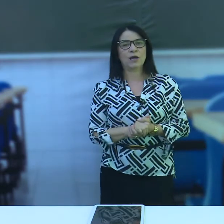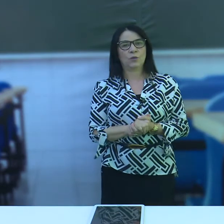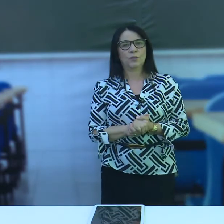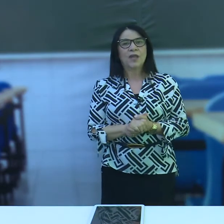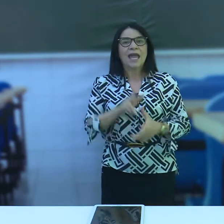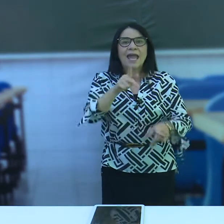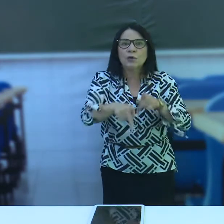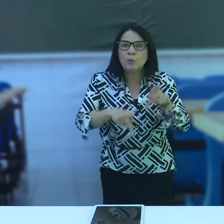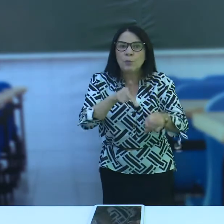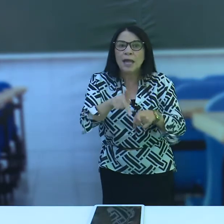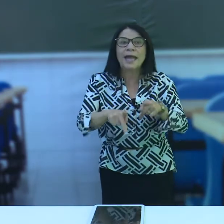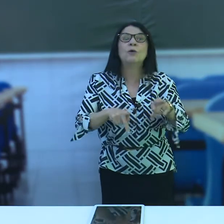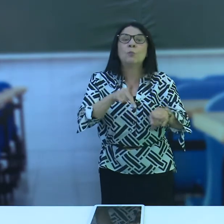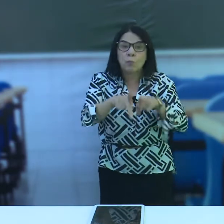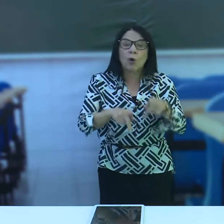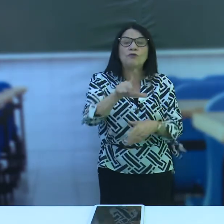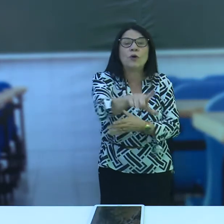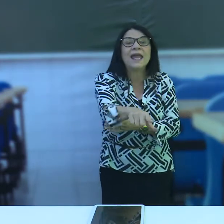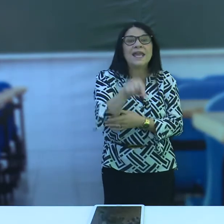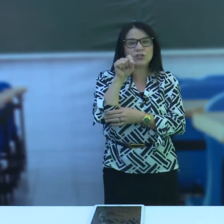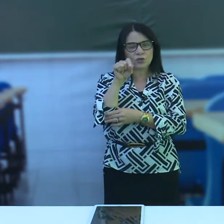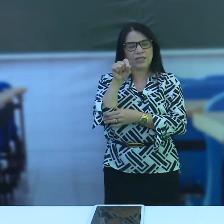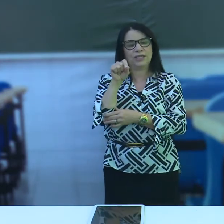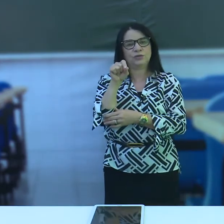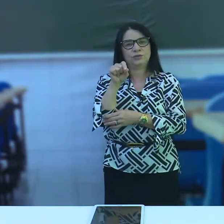Israel era um povo escolhido,